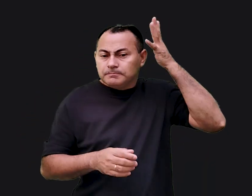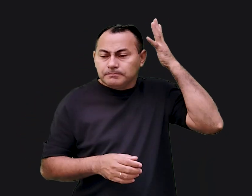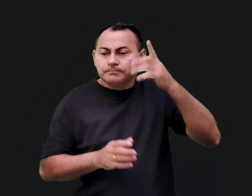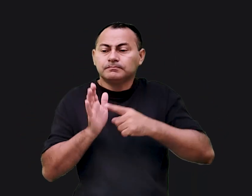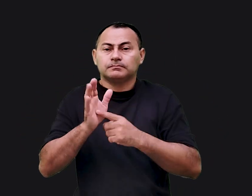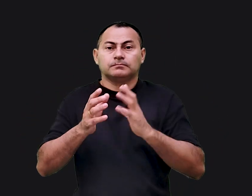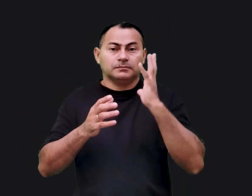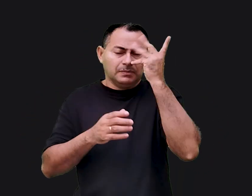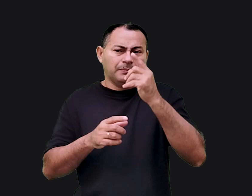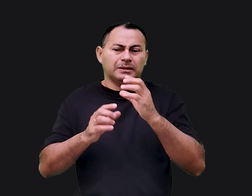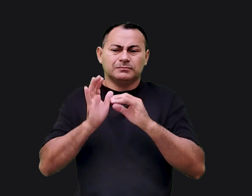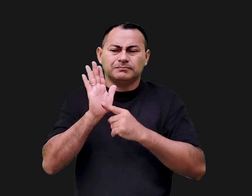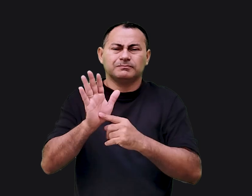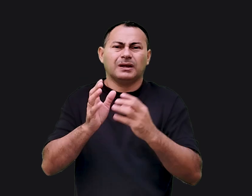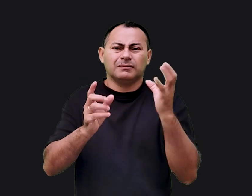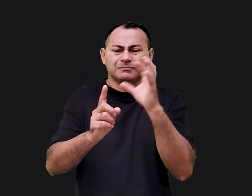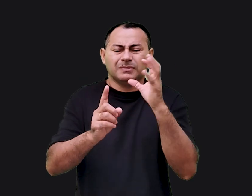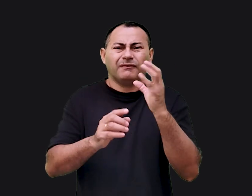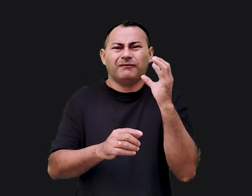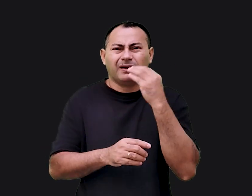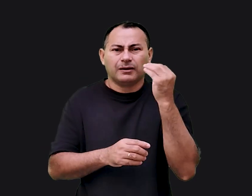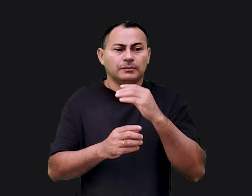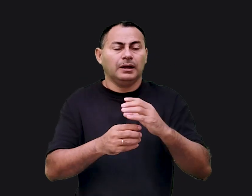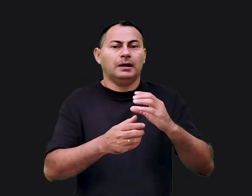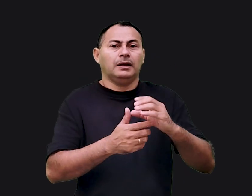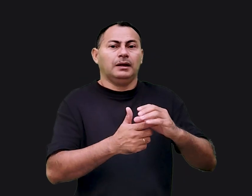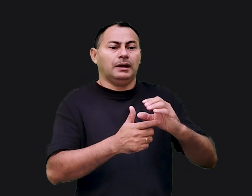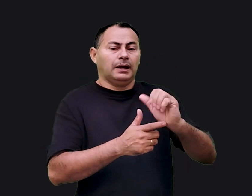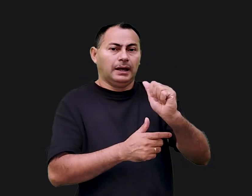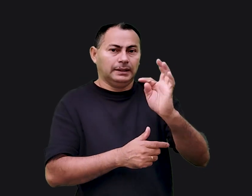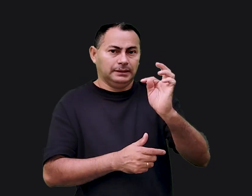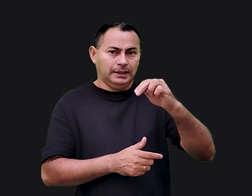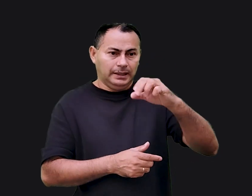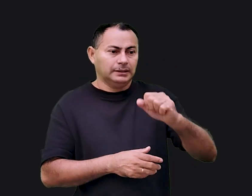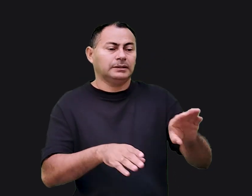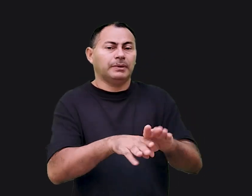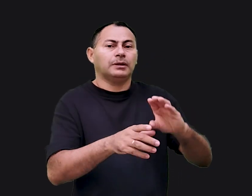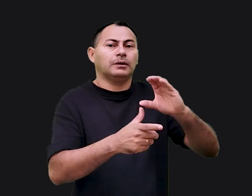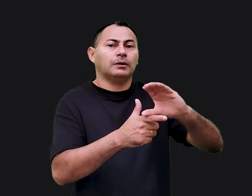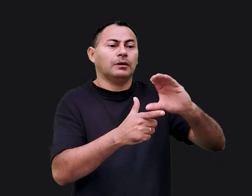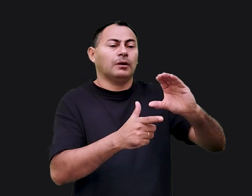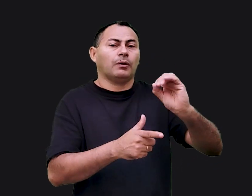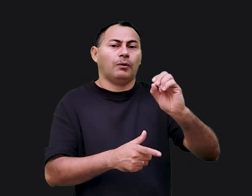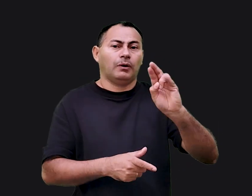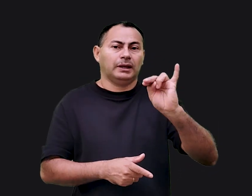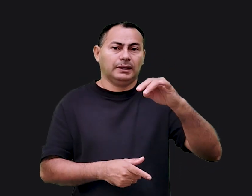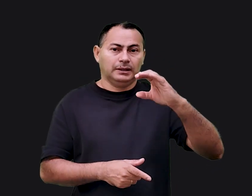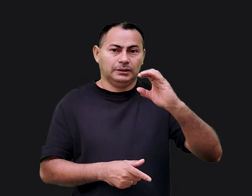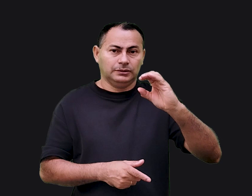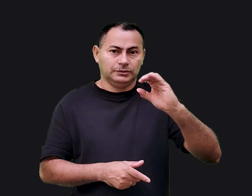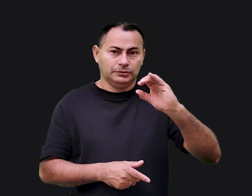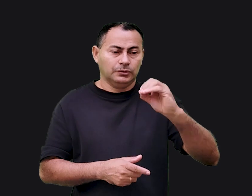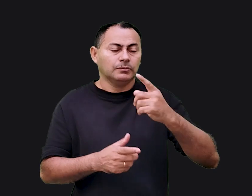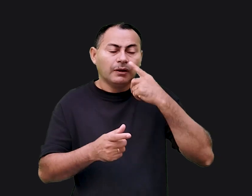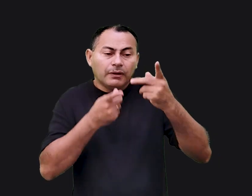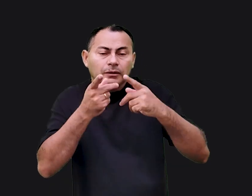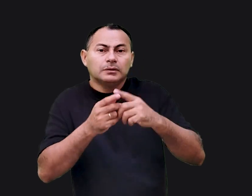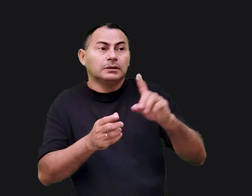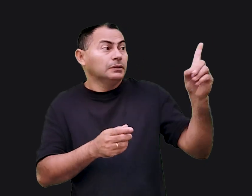de resultados muito fracos entre Atenas e coríntios Paulo passou por uma crise foi quando o senhor lhe apareceu e mandou que